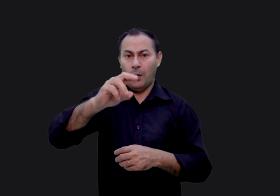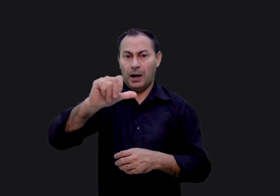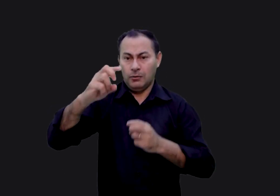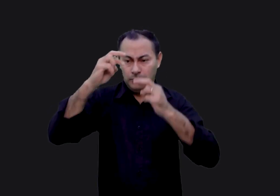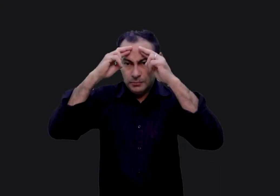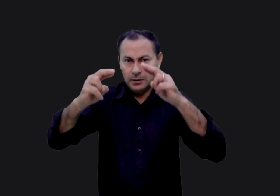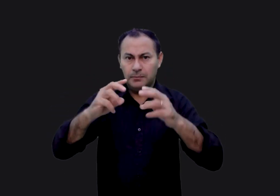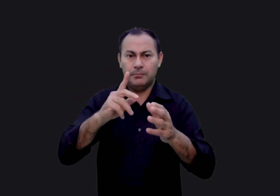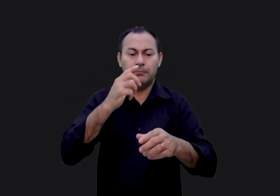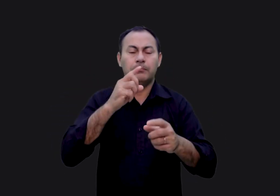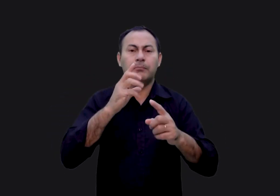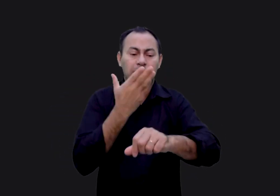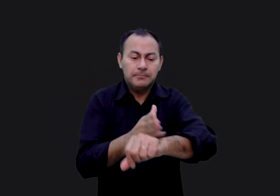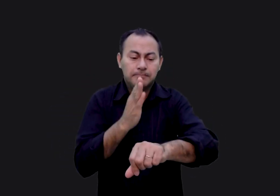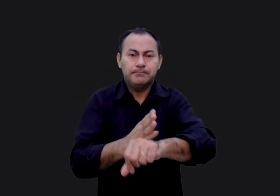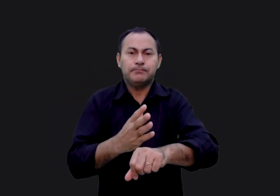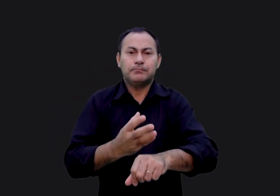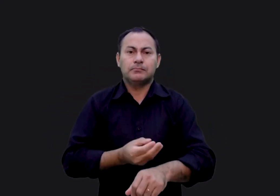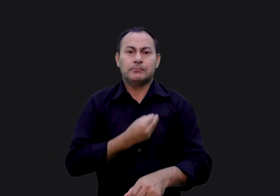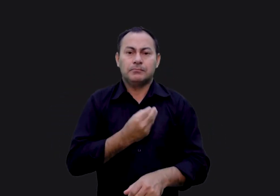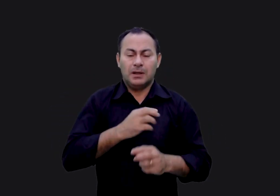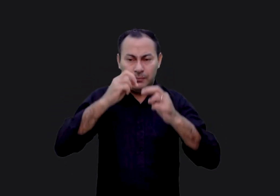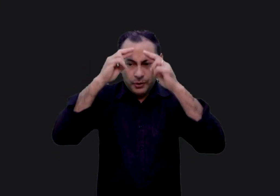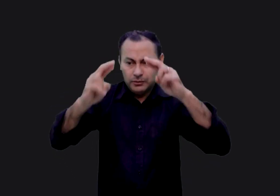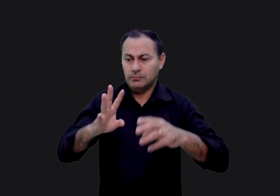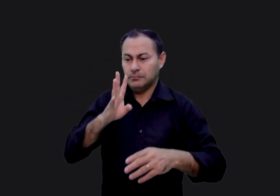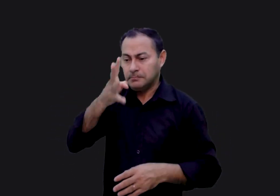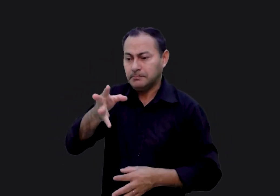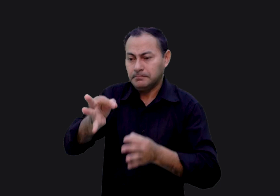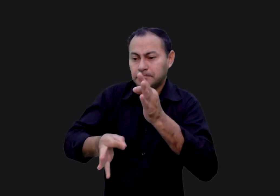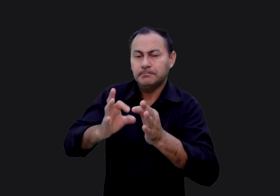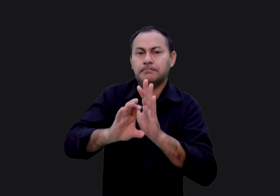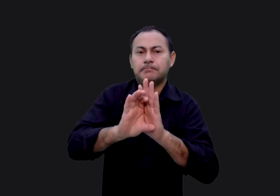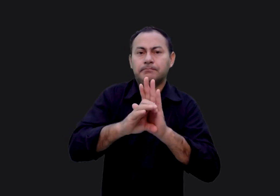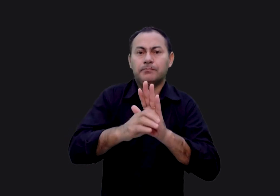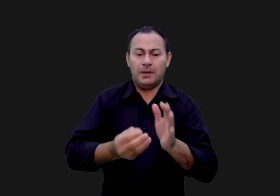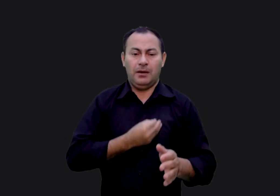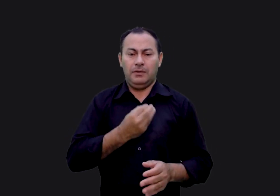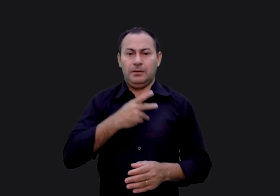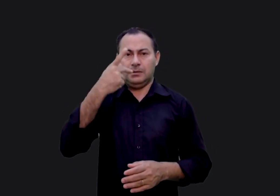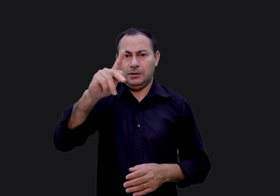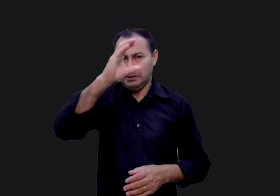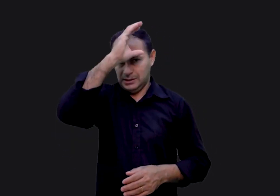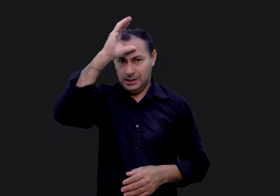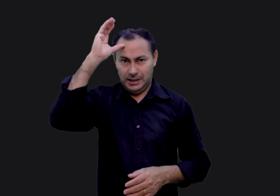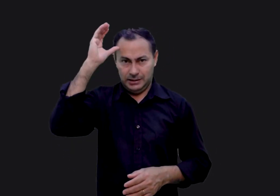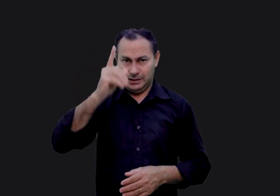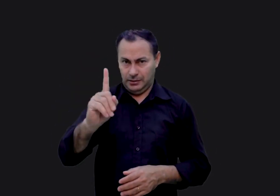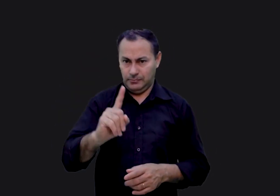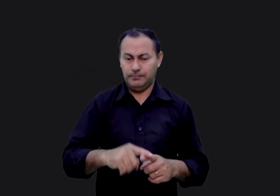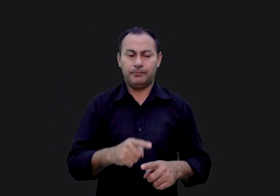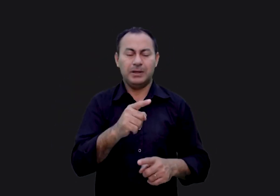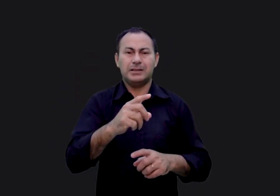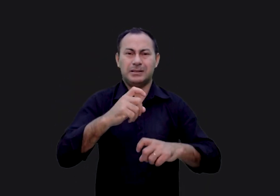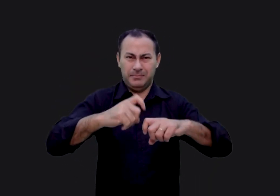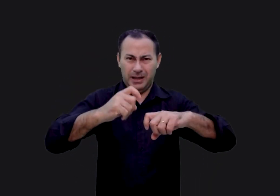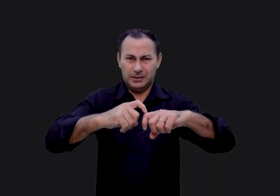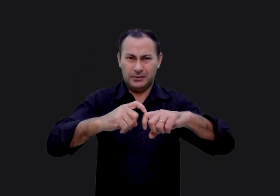apliquem em suas vidas pessoais conceitos morais, eles não julgarão conceitos relacionados à vida de seus clientes. Para eles, essa é uma